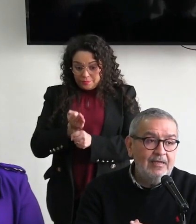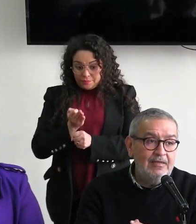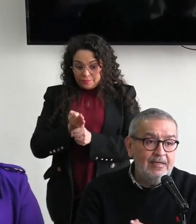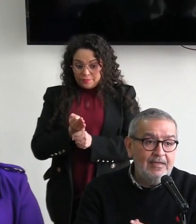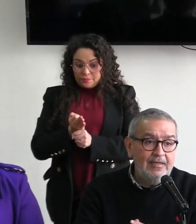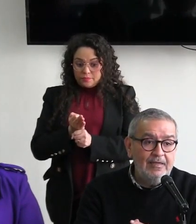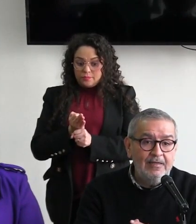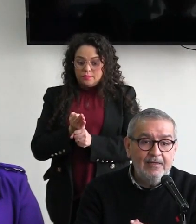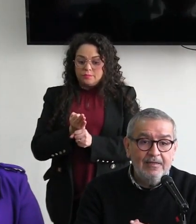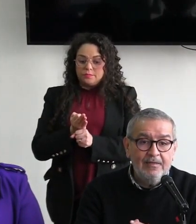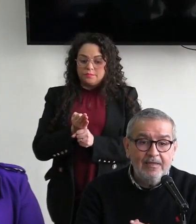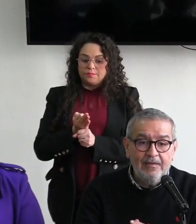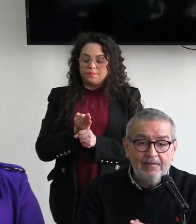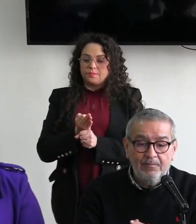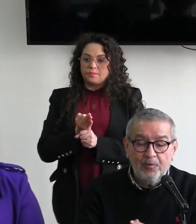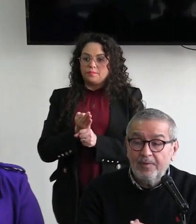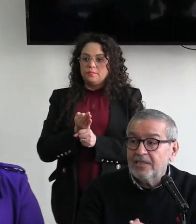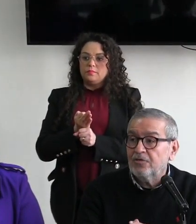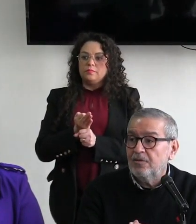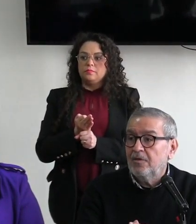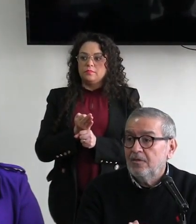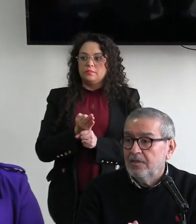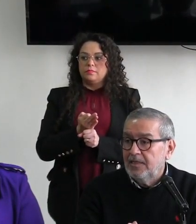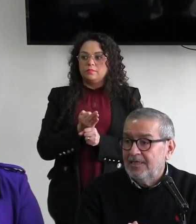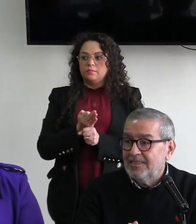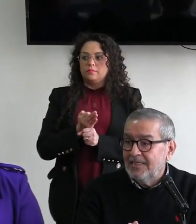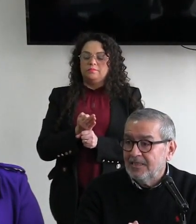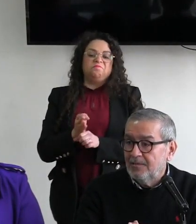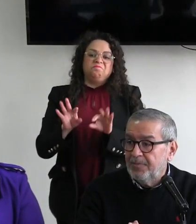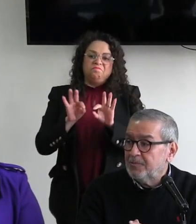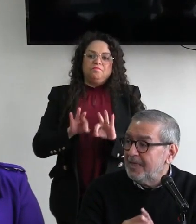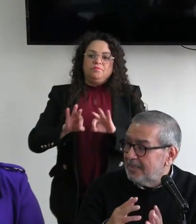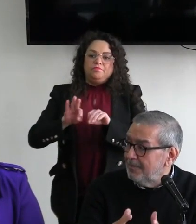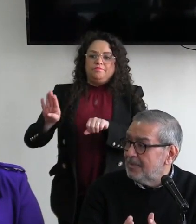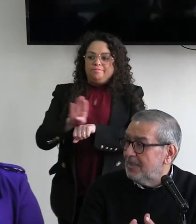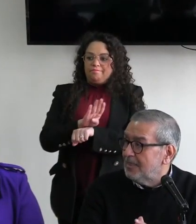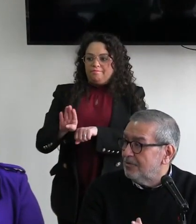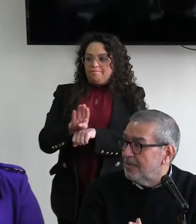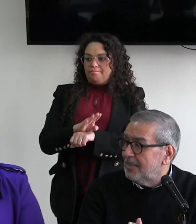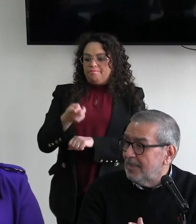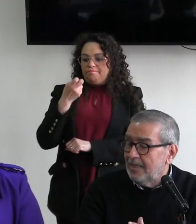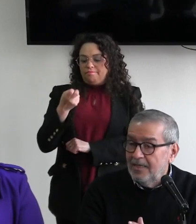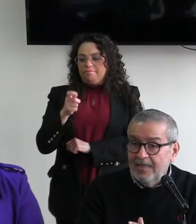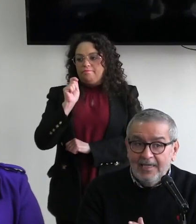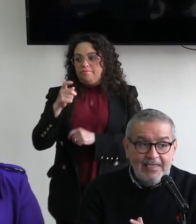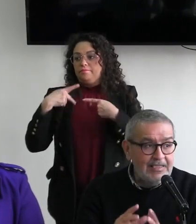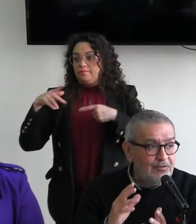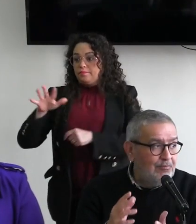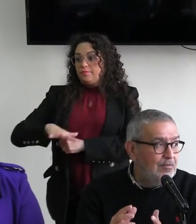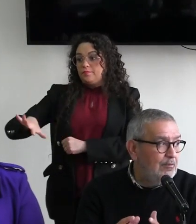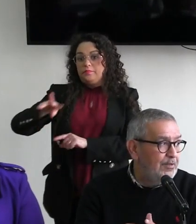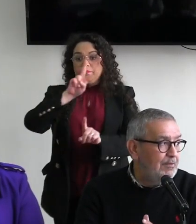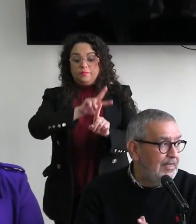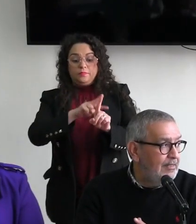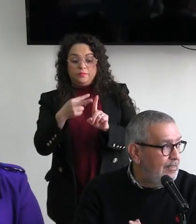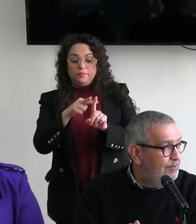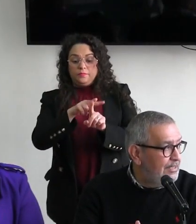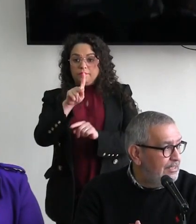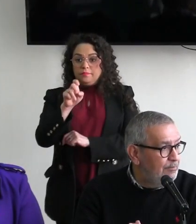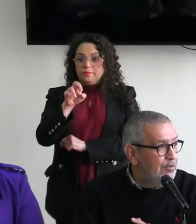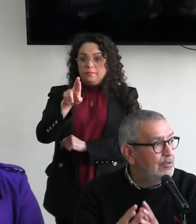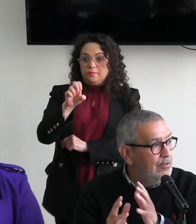va en provecho de estas perspectivas de la ciudadanía. Ese es un